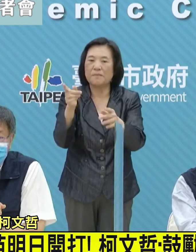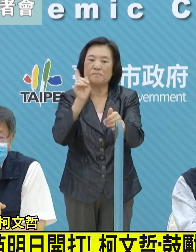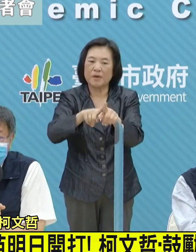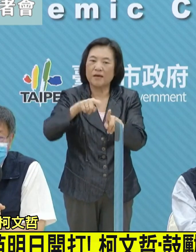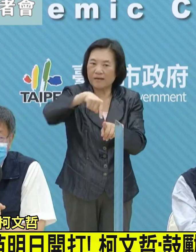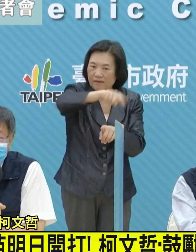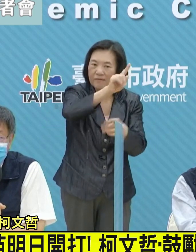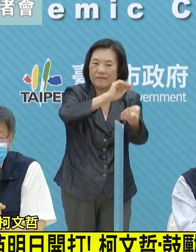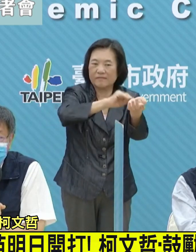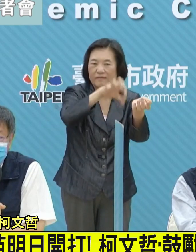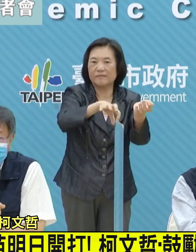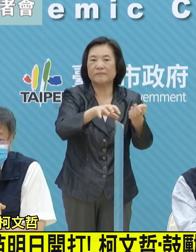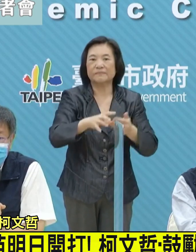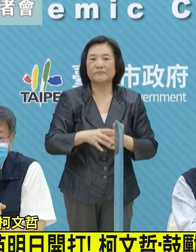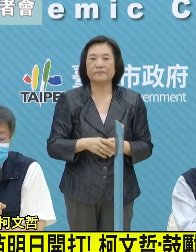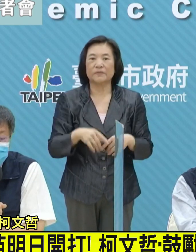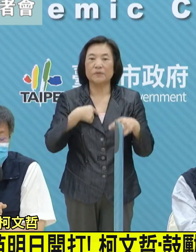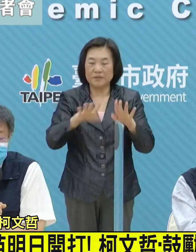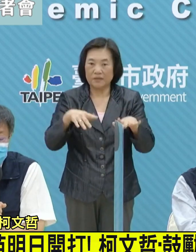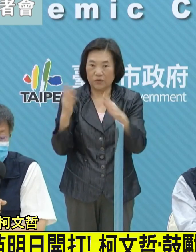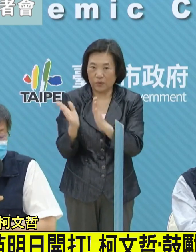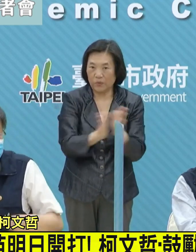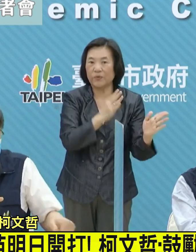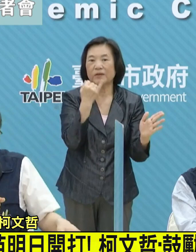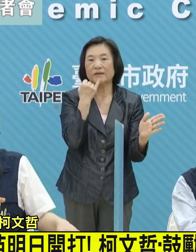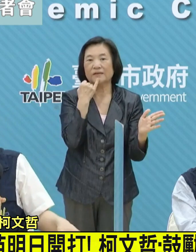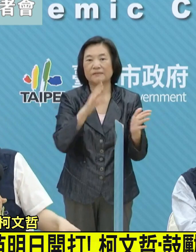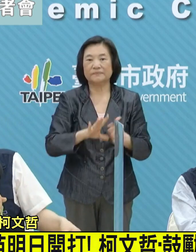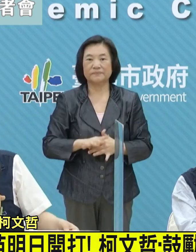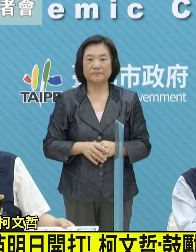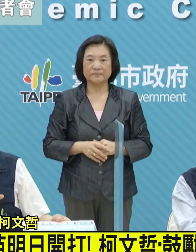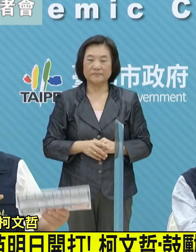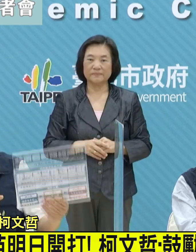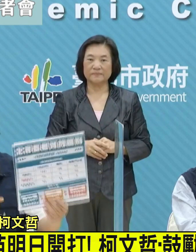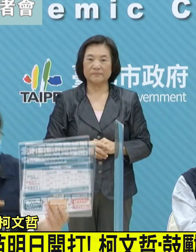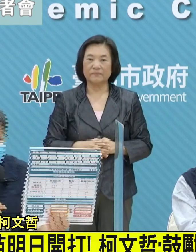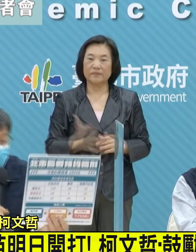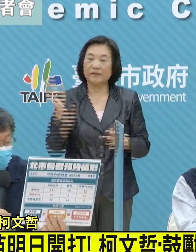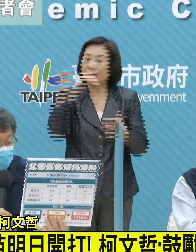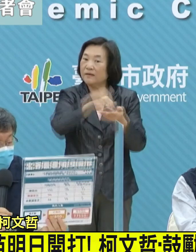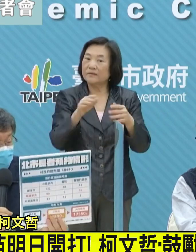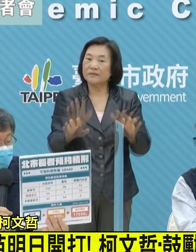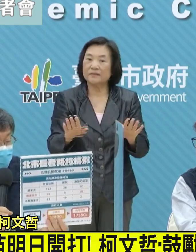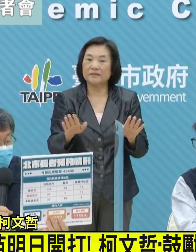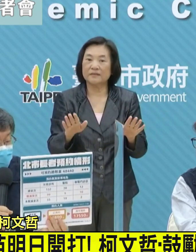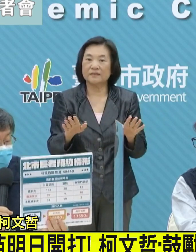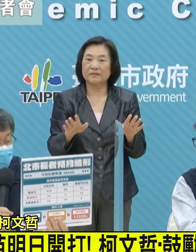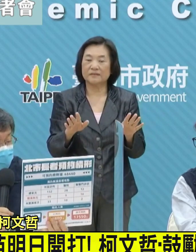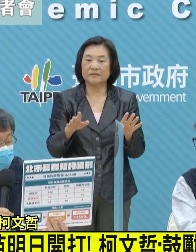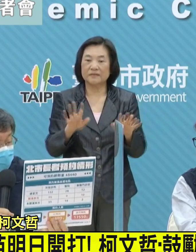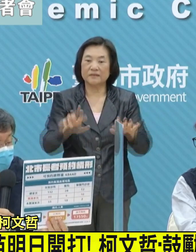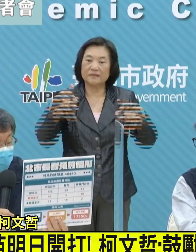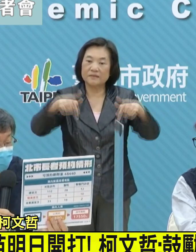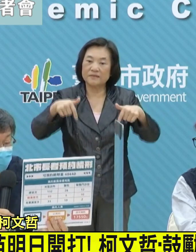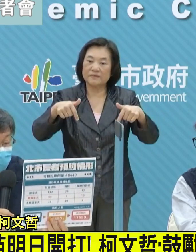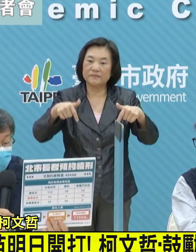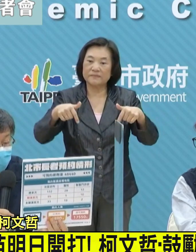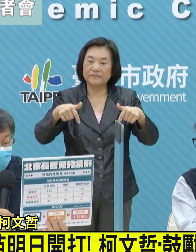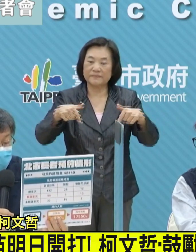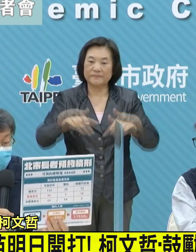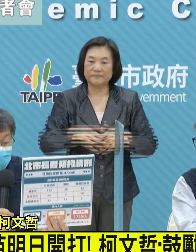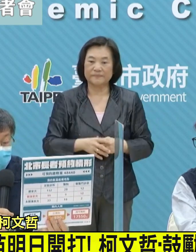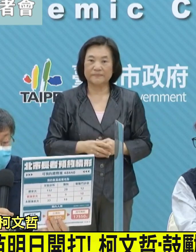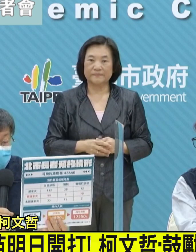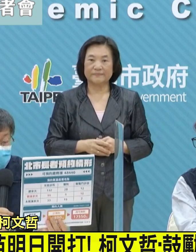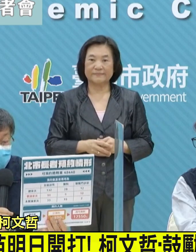政府其他事都不要做，只有在处理打疫苗。所以原则上，我们还是要以哦最低的成本，你知道哈，